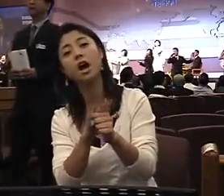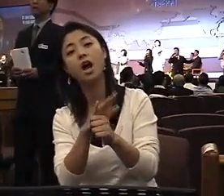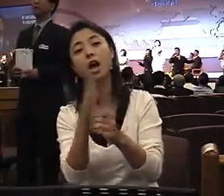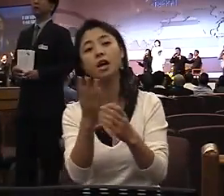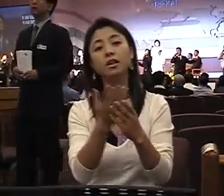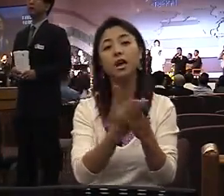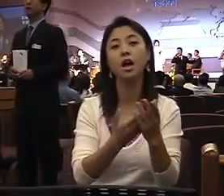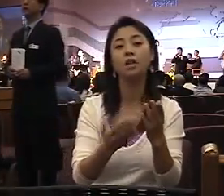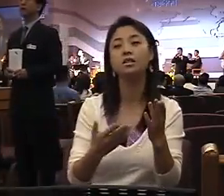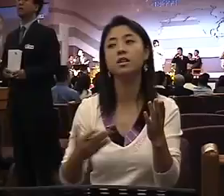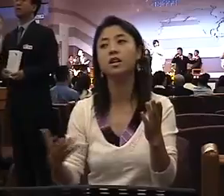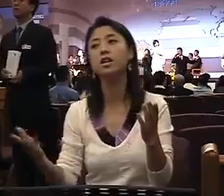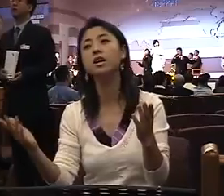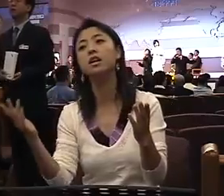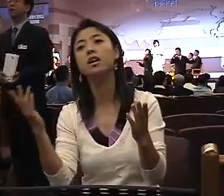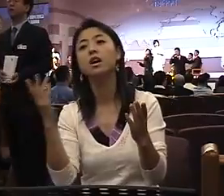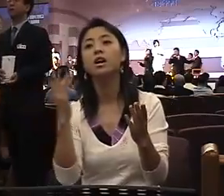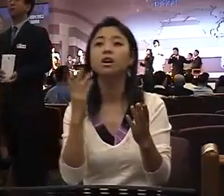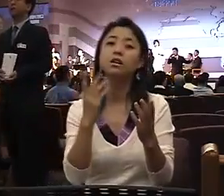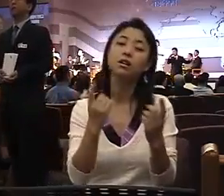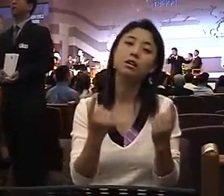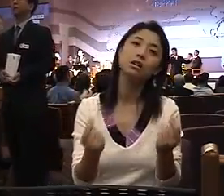주잡이 나가시